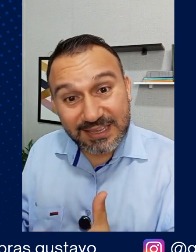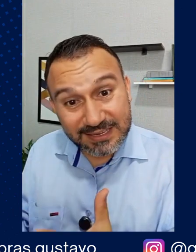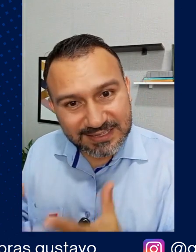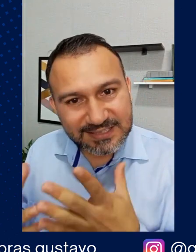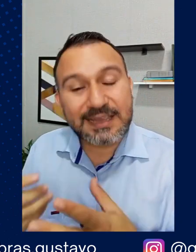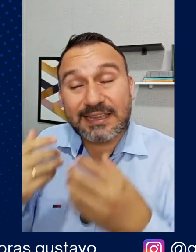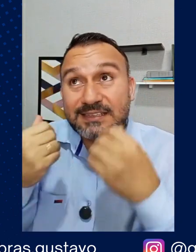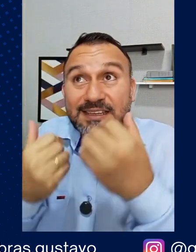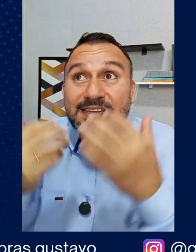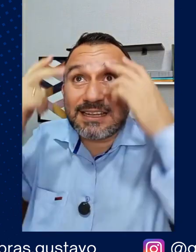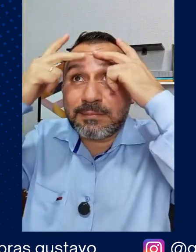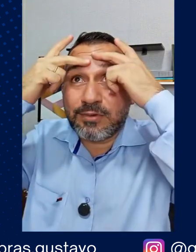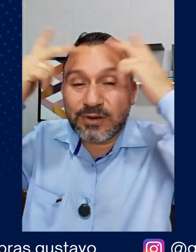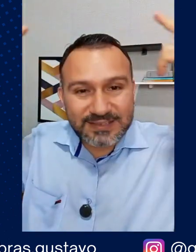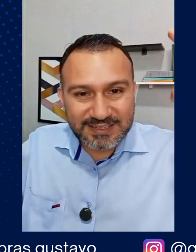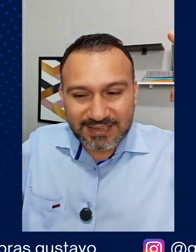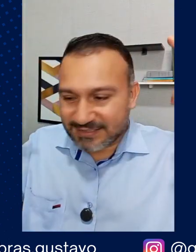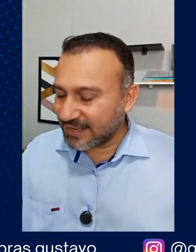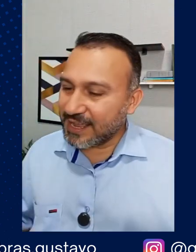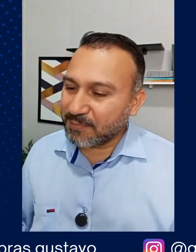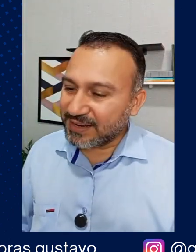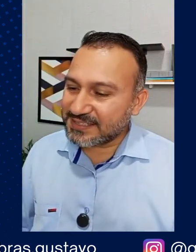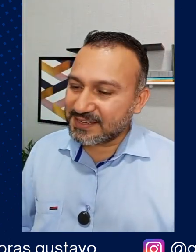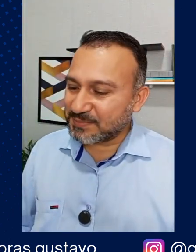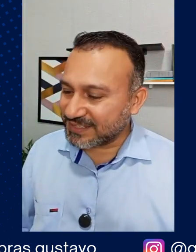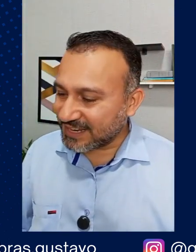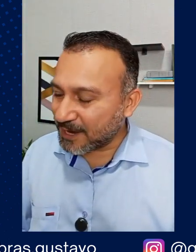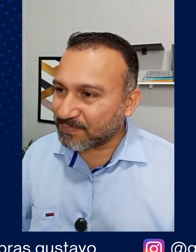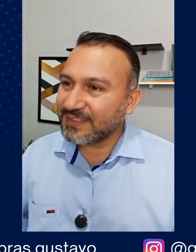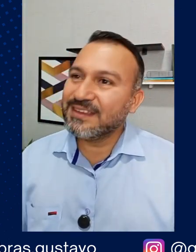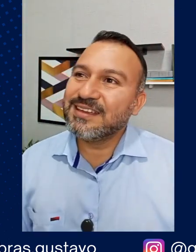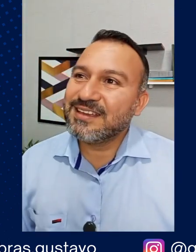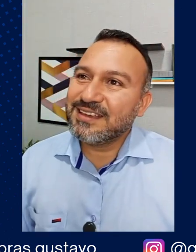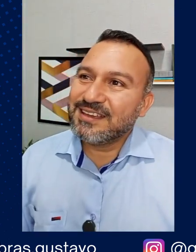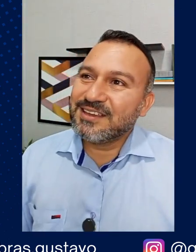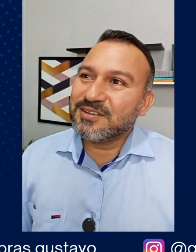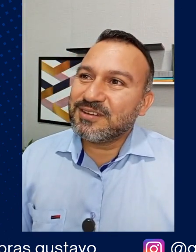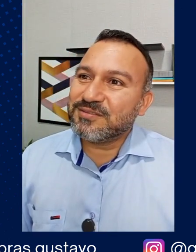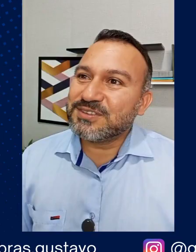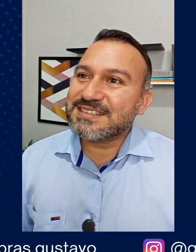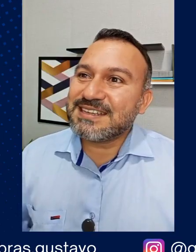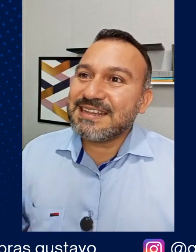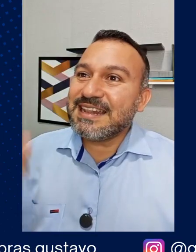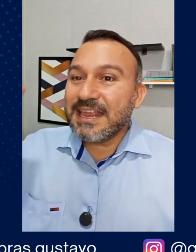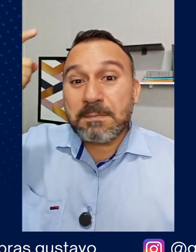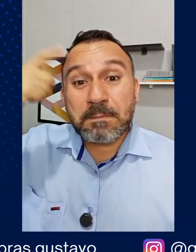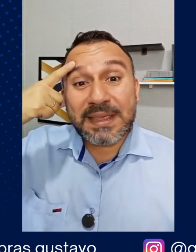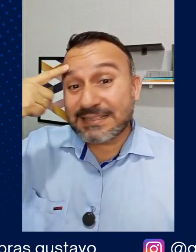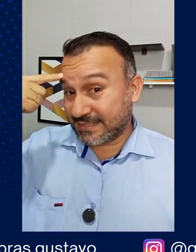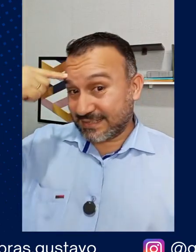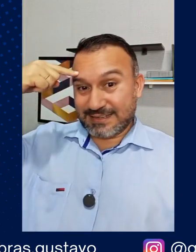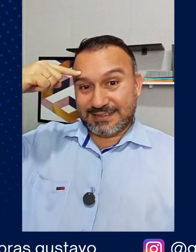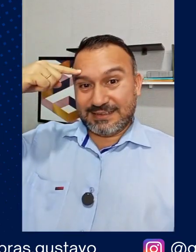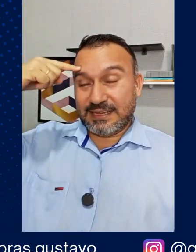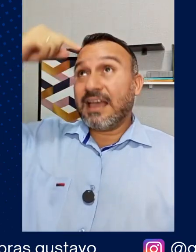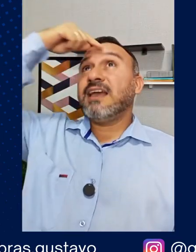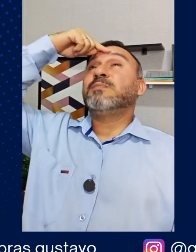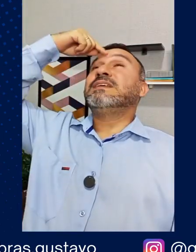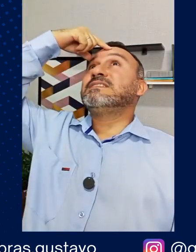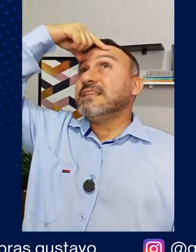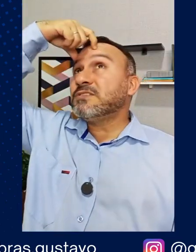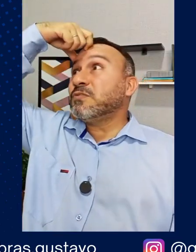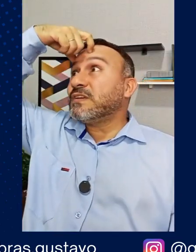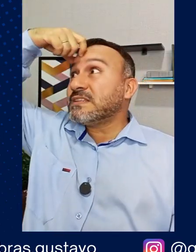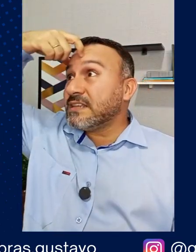forma que eles elaboram as ideias para se expressar, você nem pensa,